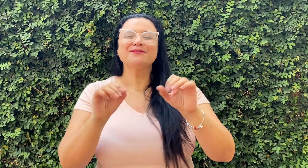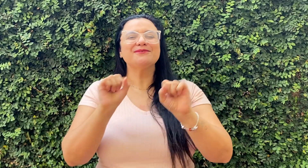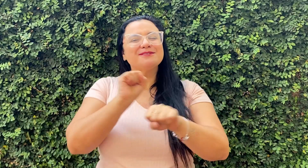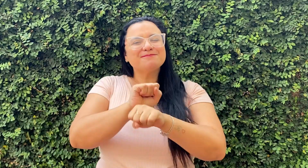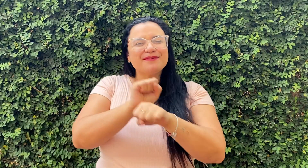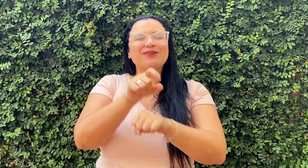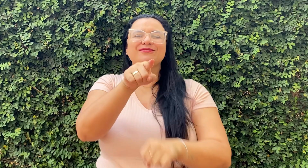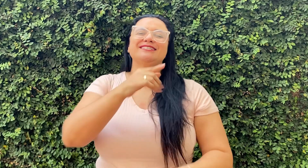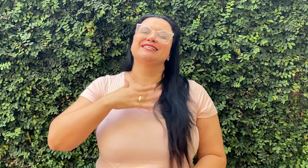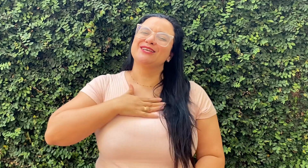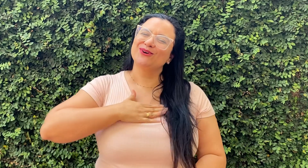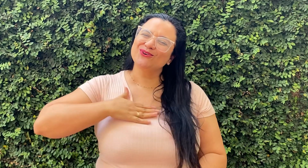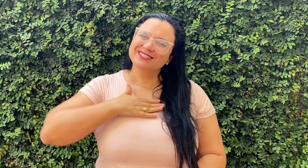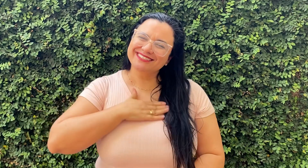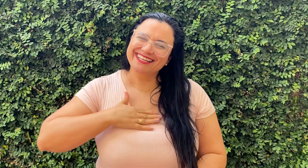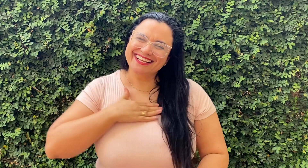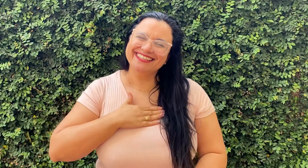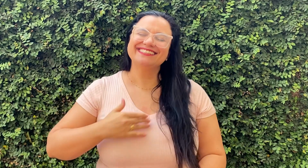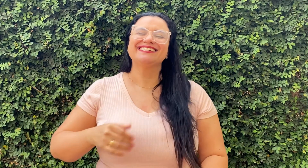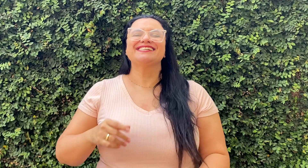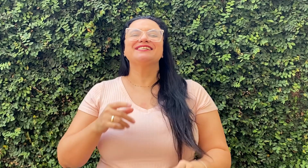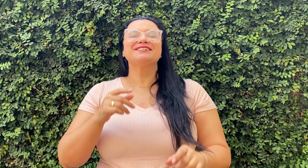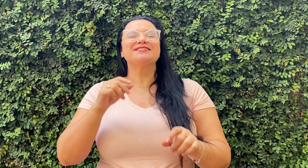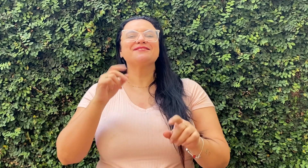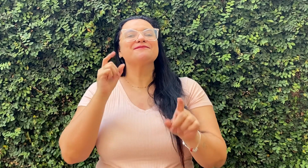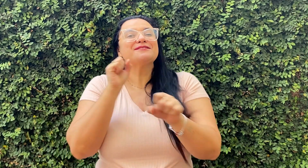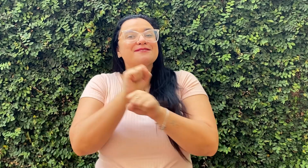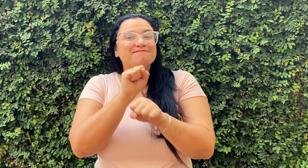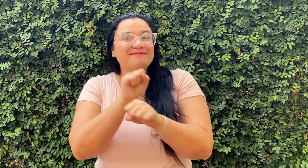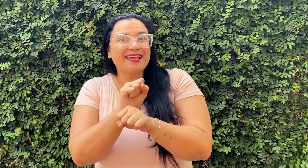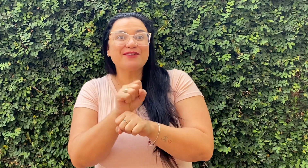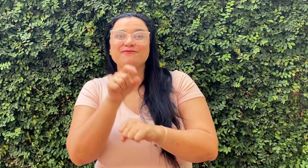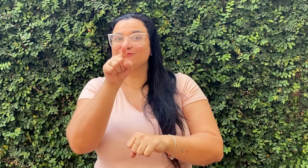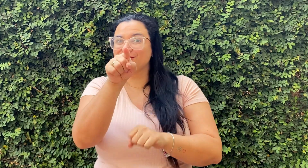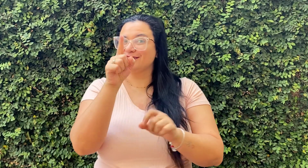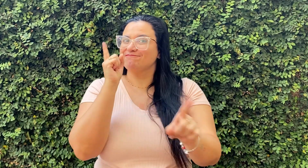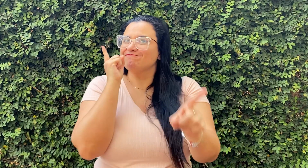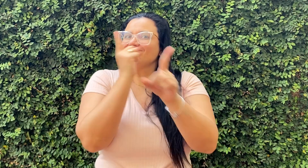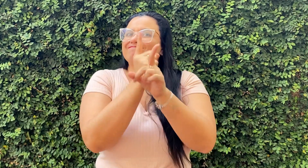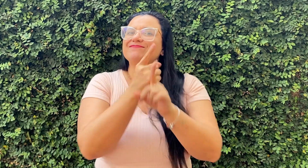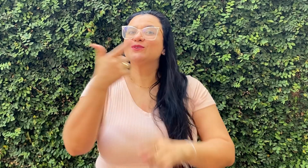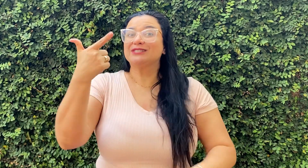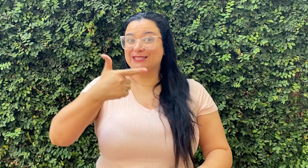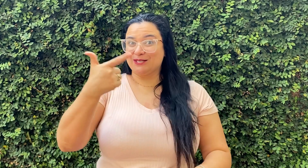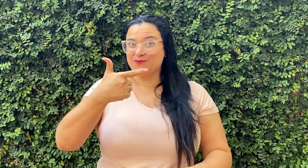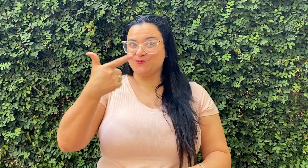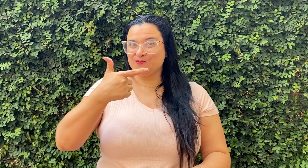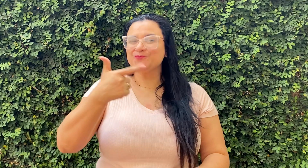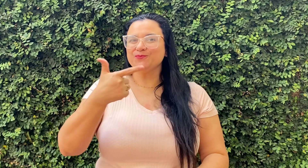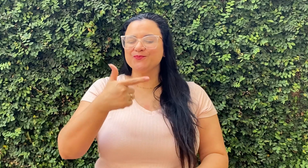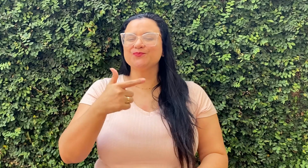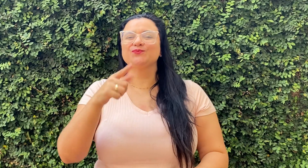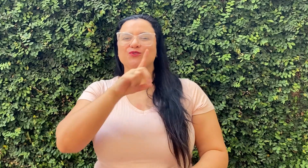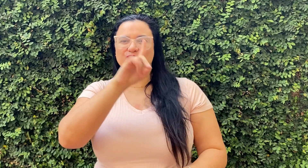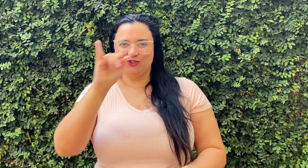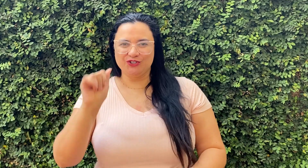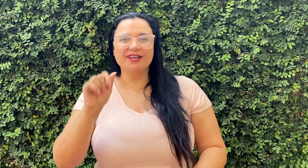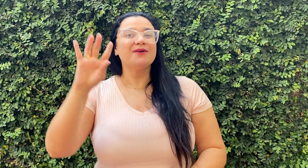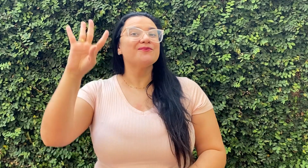pela sua participação. Espero que você tenha gostado da nossa primeira aula e que nós nos encontremos na 2ª aula, que será